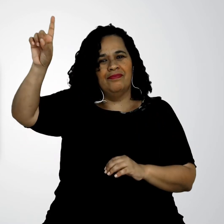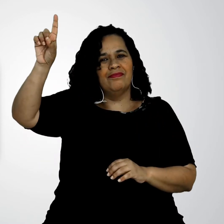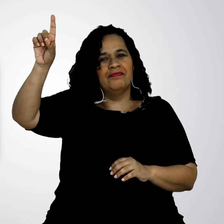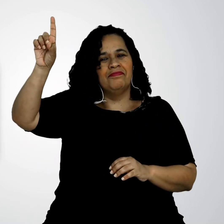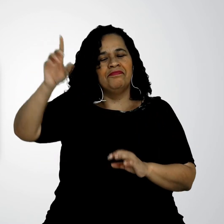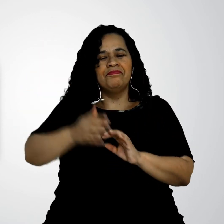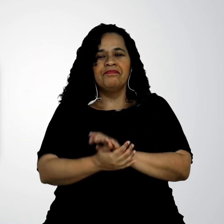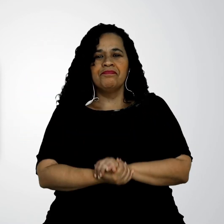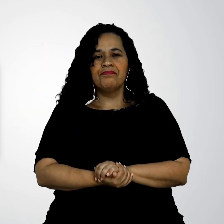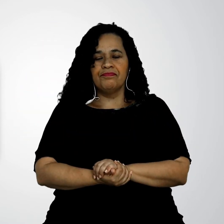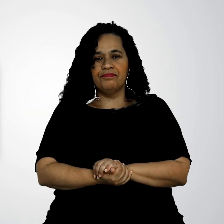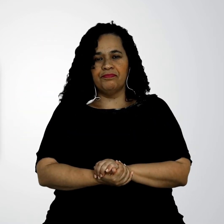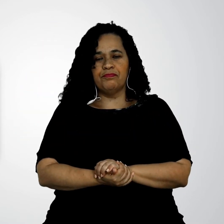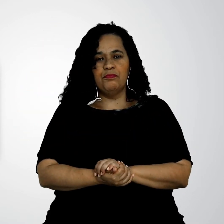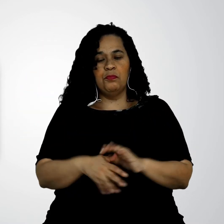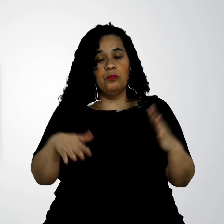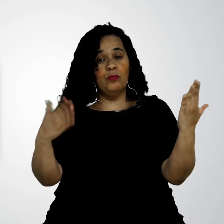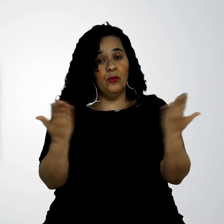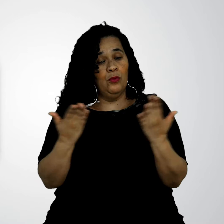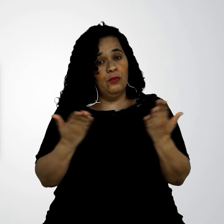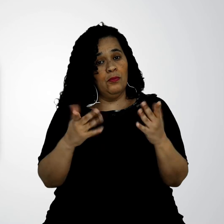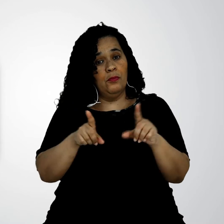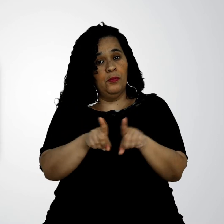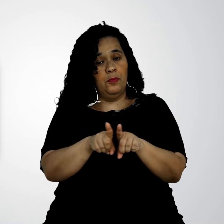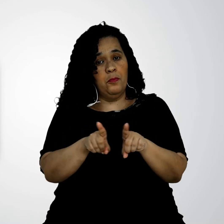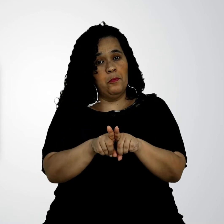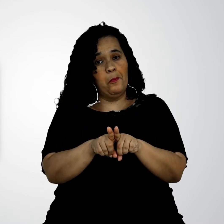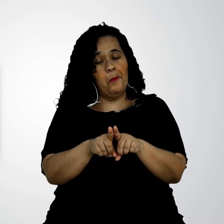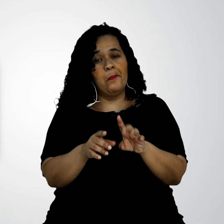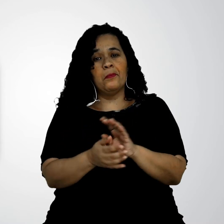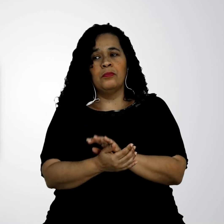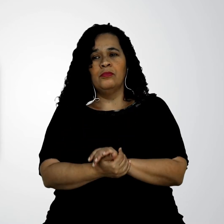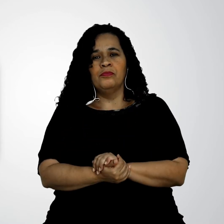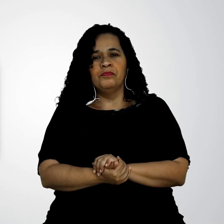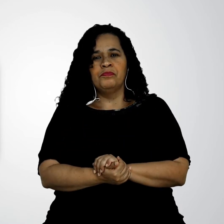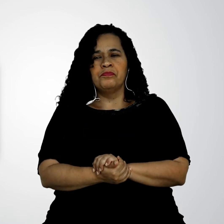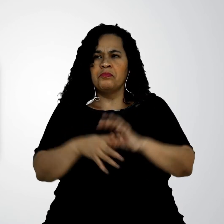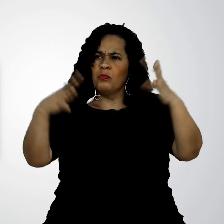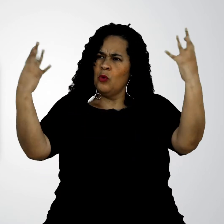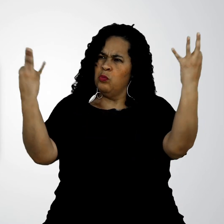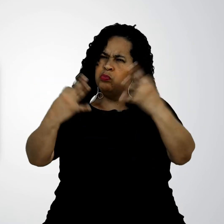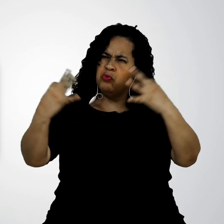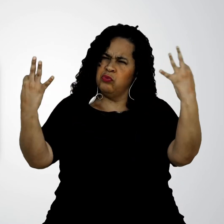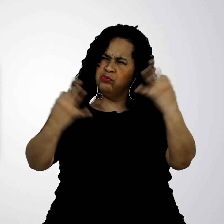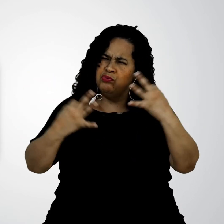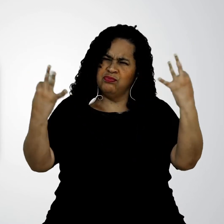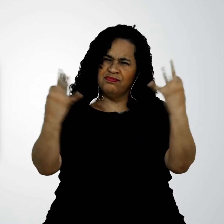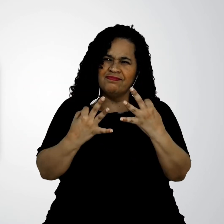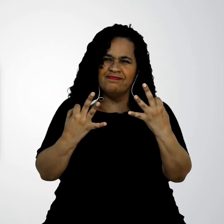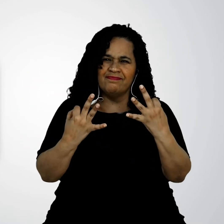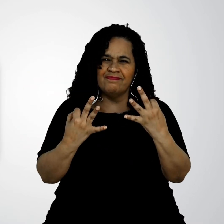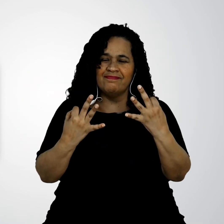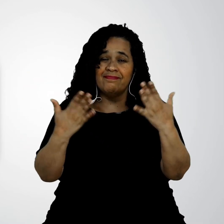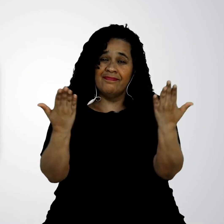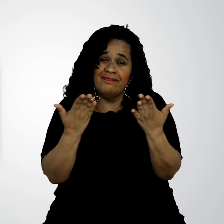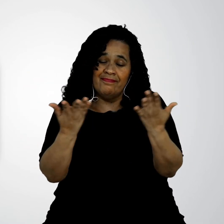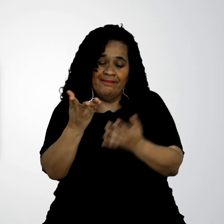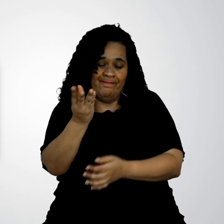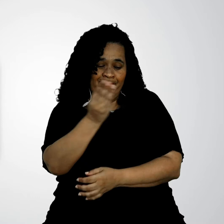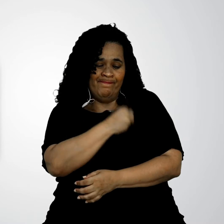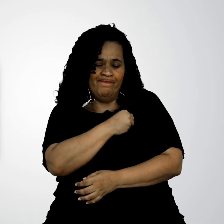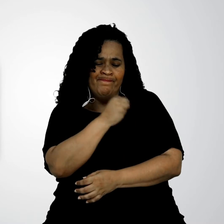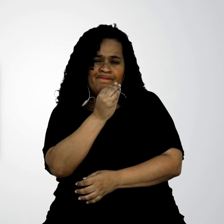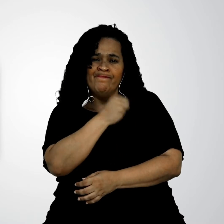Agora, falando assim, perfeito, né? Agora a gente sabe que, infelizmente, o pecado entrou na história